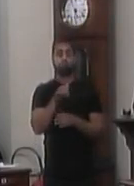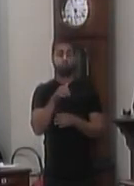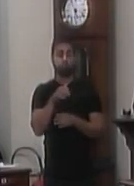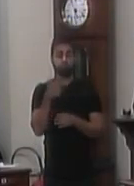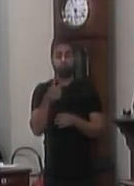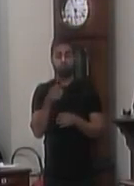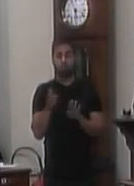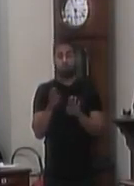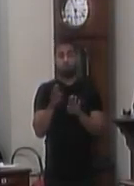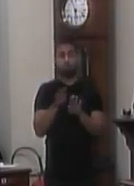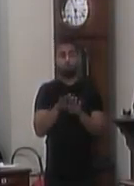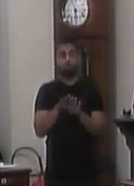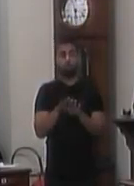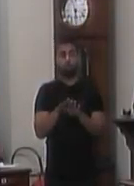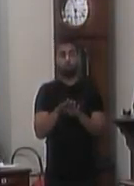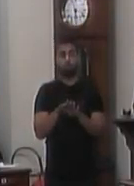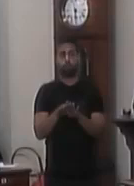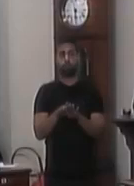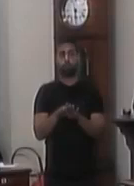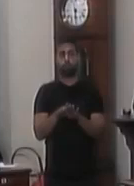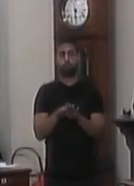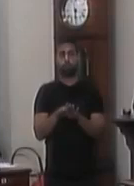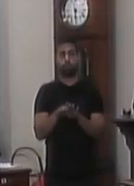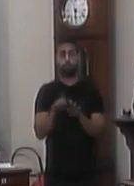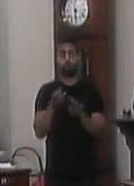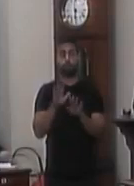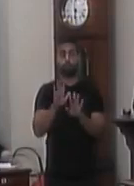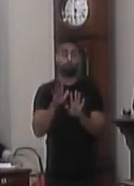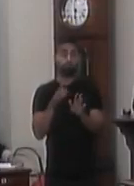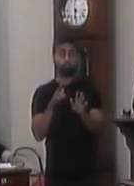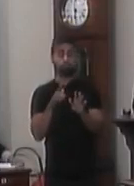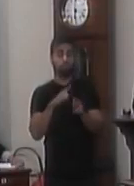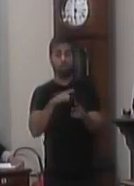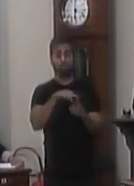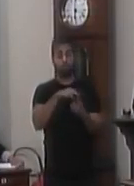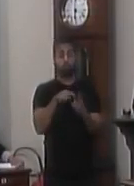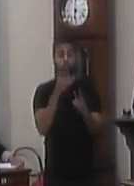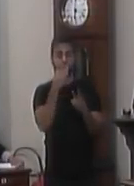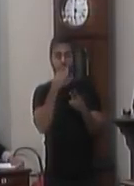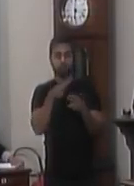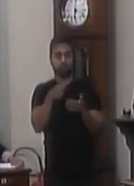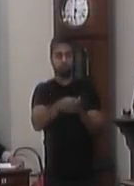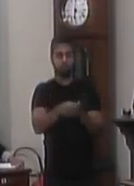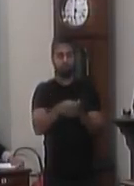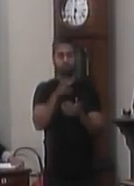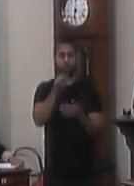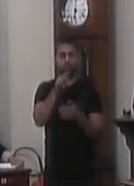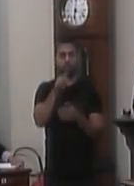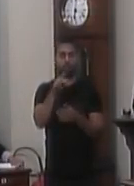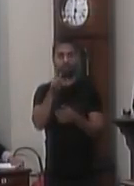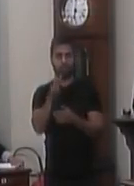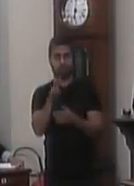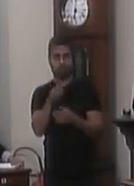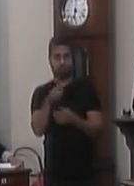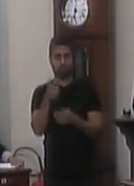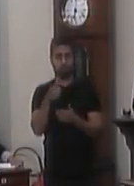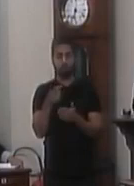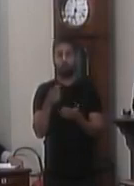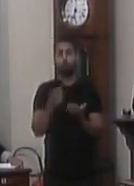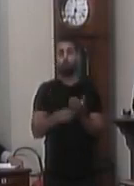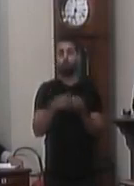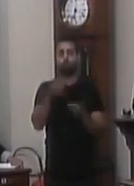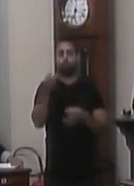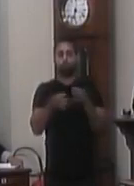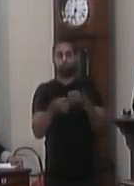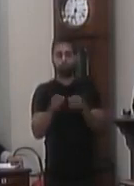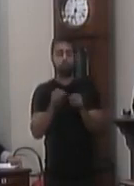tem feito pagamento. Então, em tese, existe duas formas de pagamento, né? Uma que, quando já virou RPV e está fora do acordo judicial, aí vocês fazem o